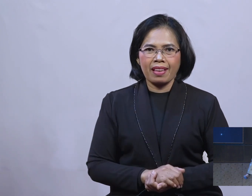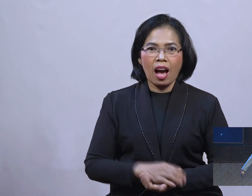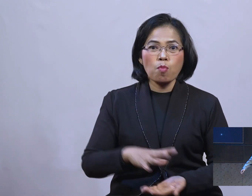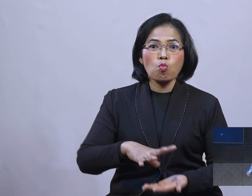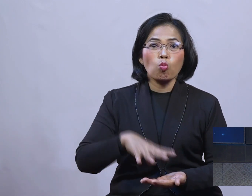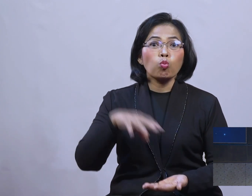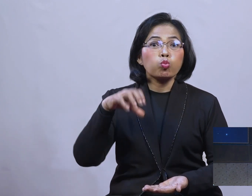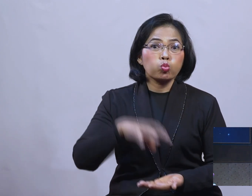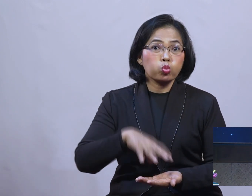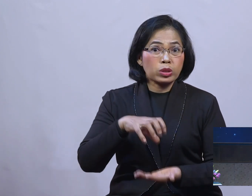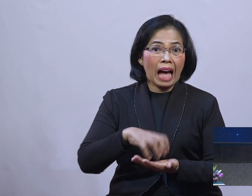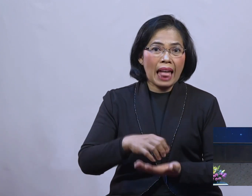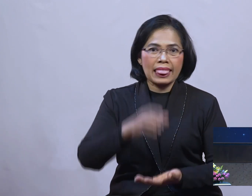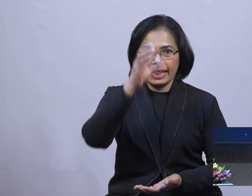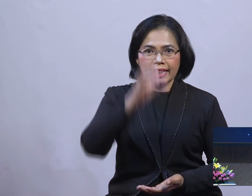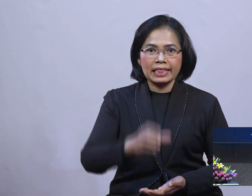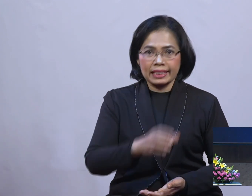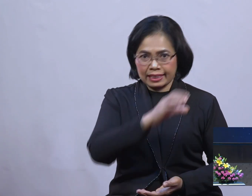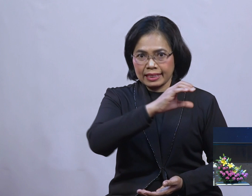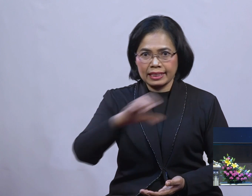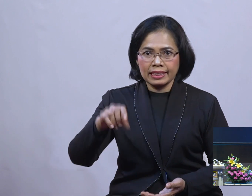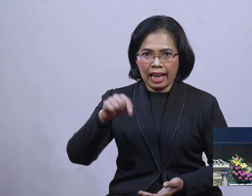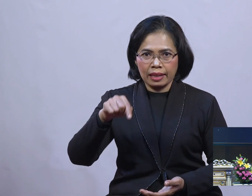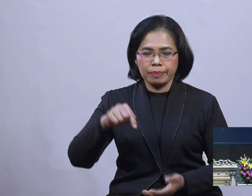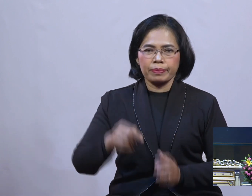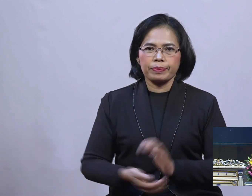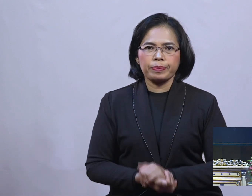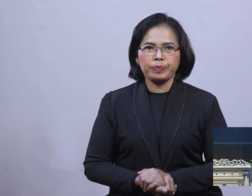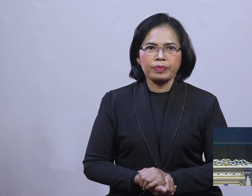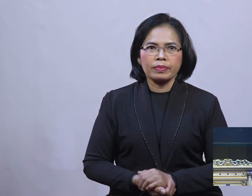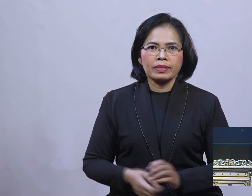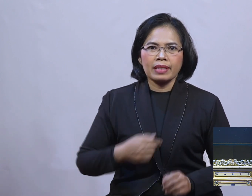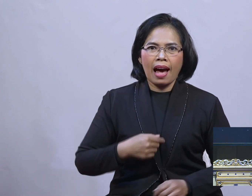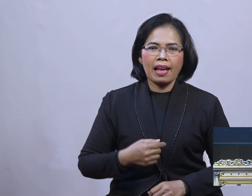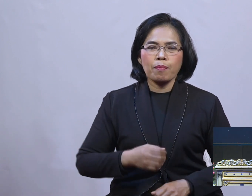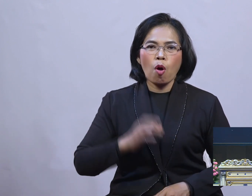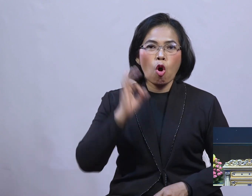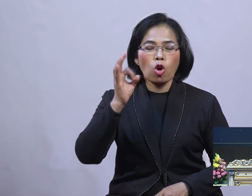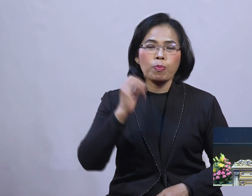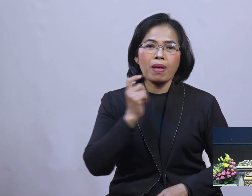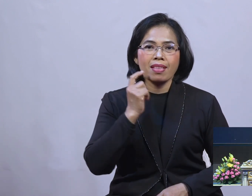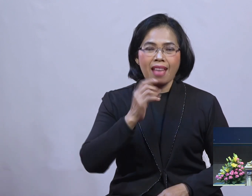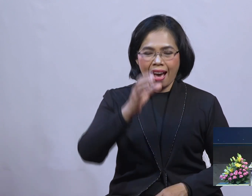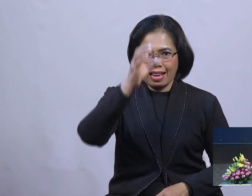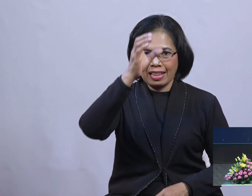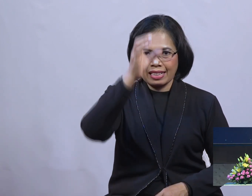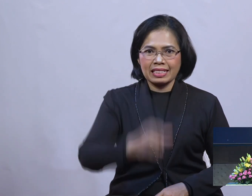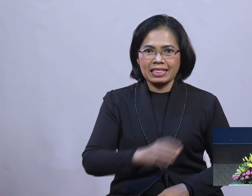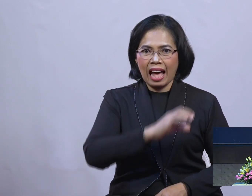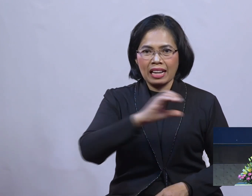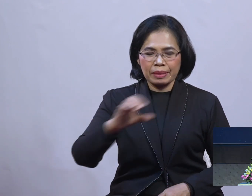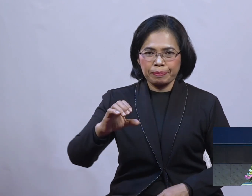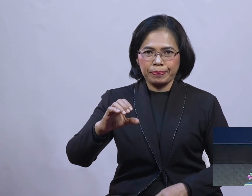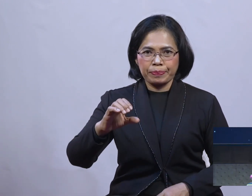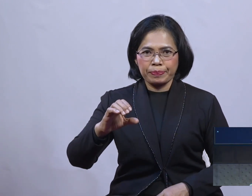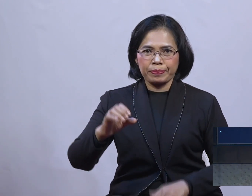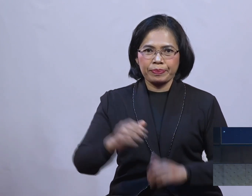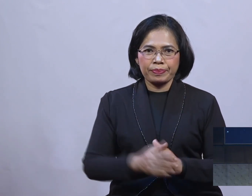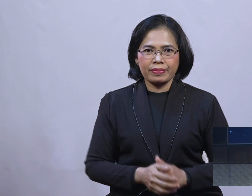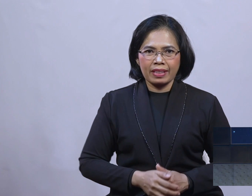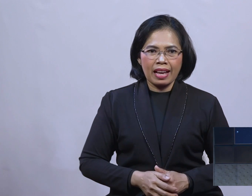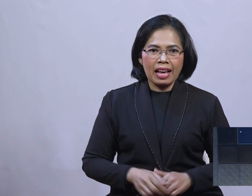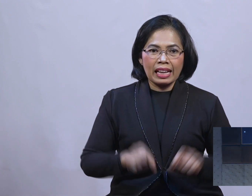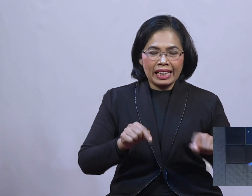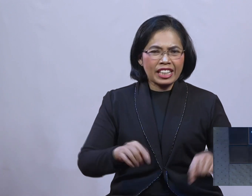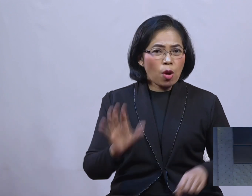Kitalah salib probing kasih Lem Tuhan gereja yang tidak lagi membuat bahkan tentang salib Saya beri nama dia bukan gereja Tetapi hanya